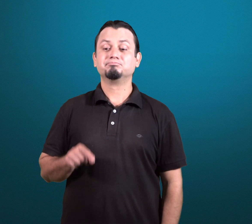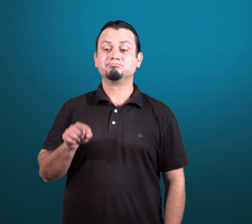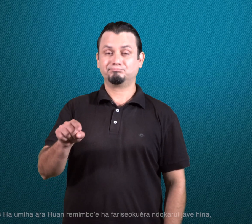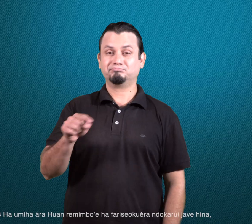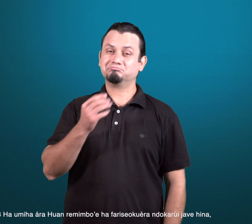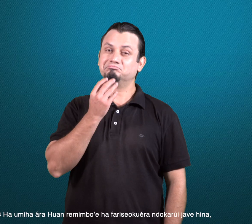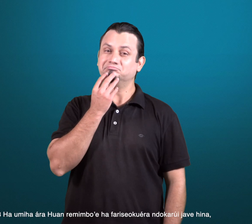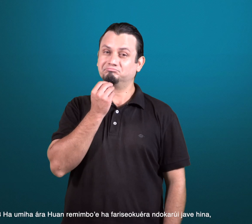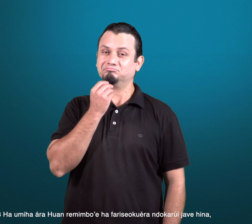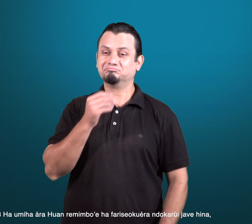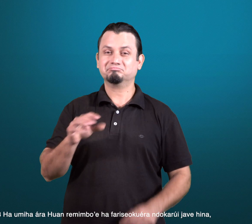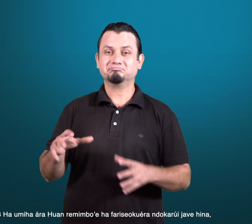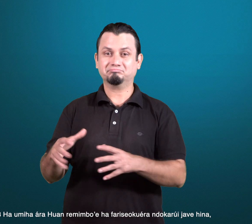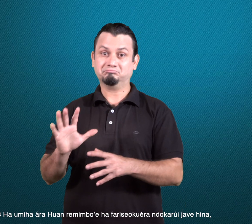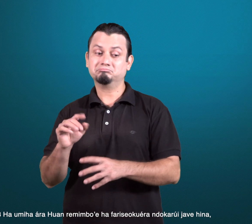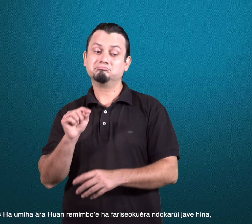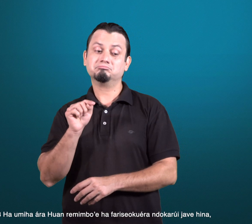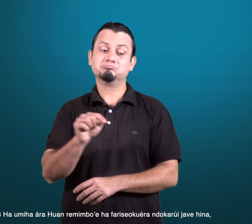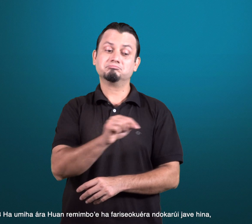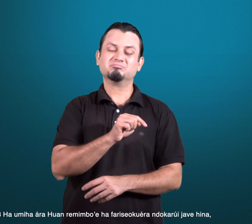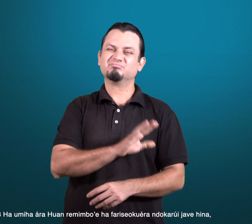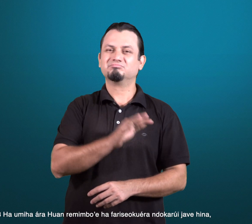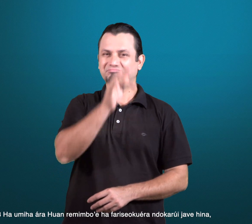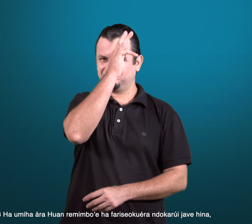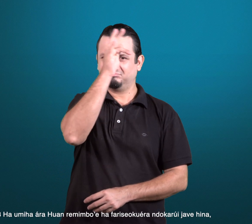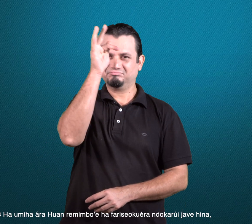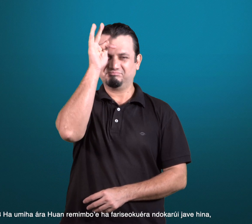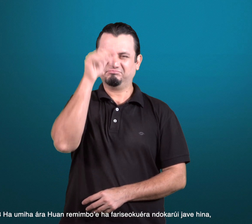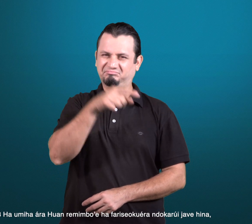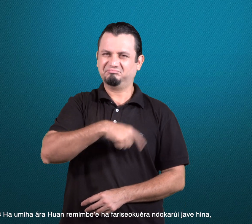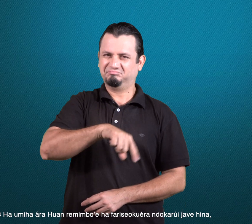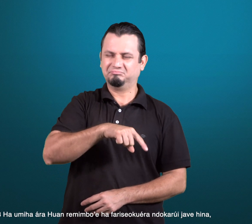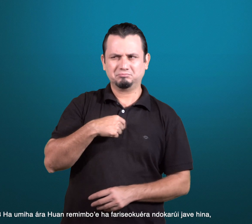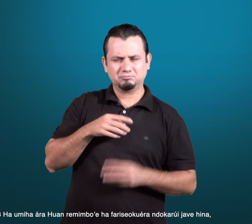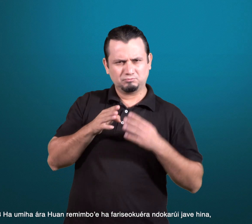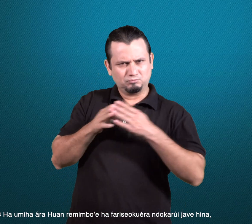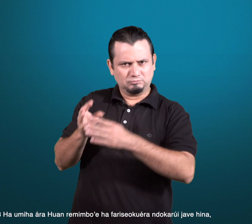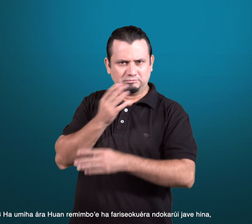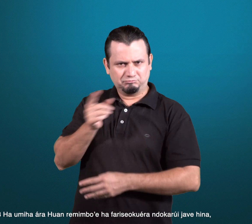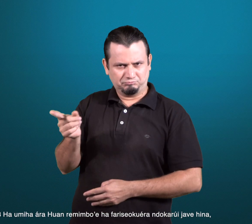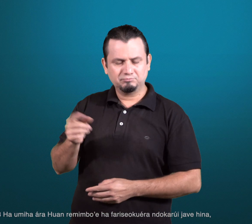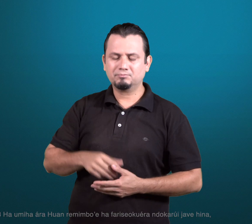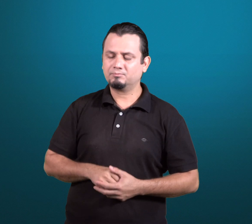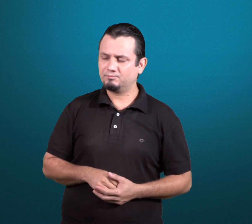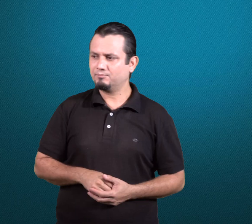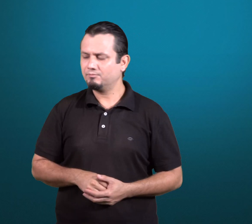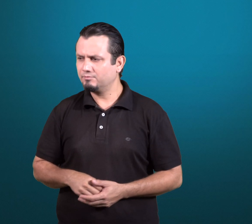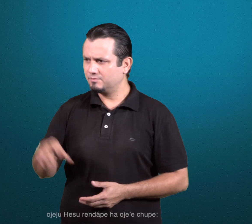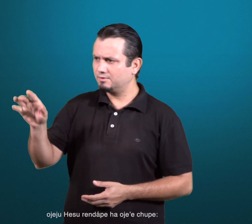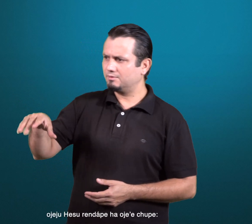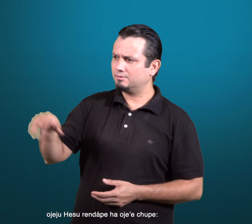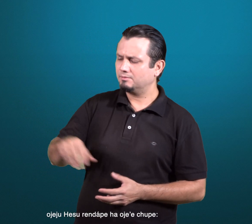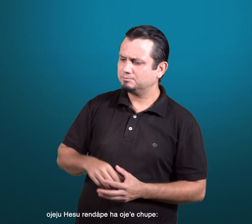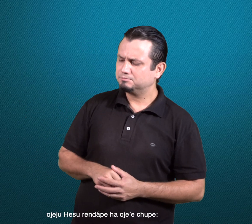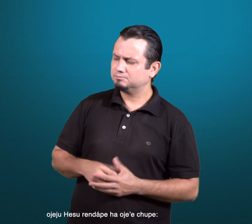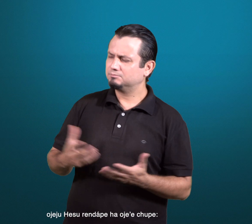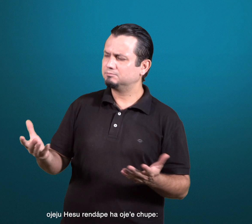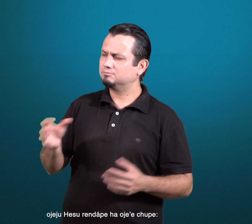Ha umi ára Juan remimbo'e ha fariseokuéra ndokárui javehína, ojeju Jesús rendápe